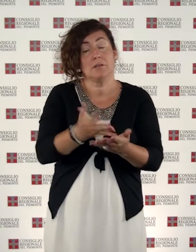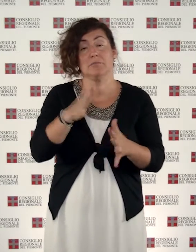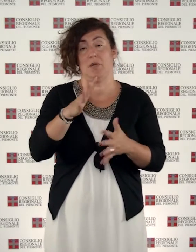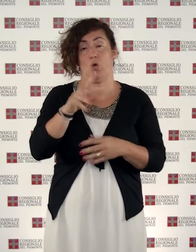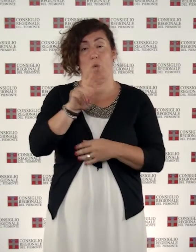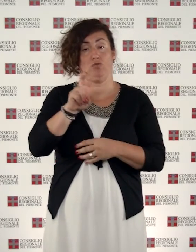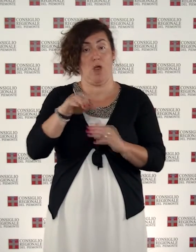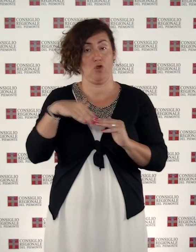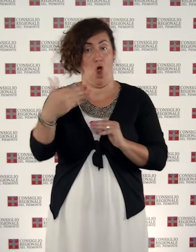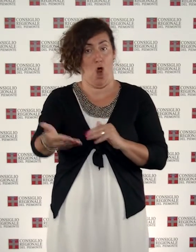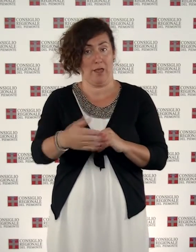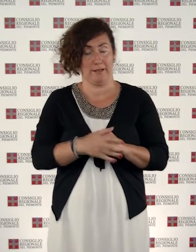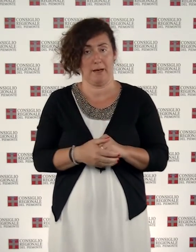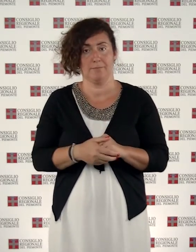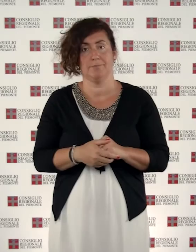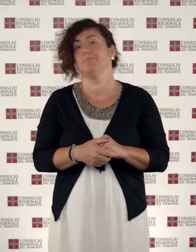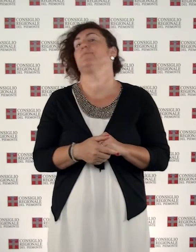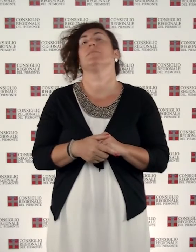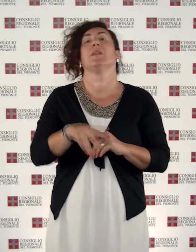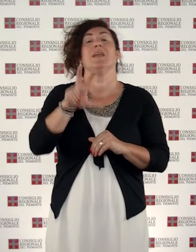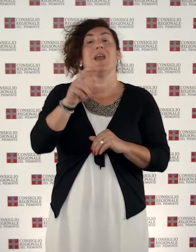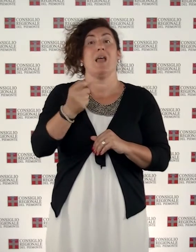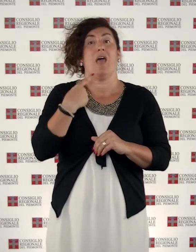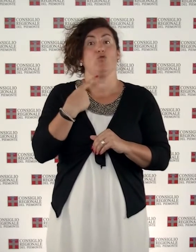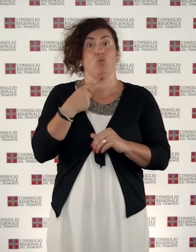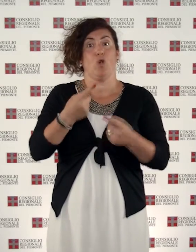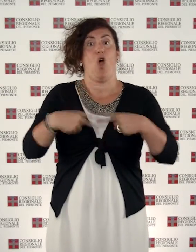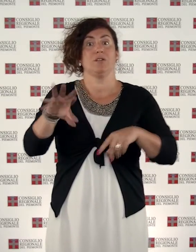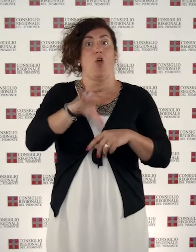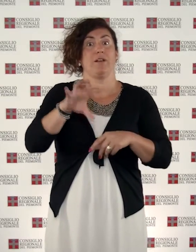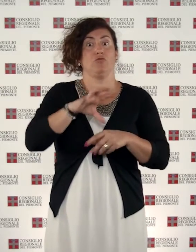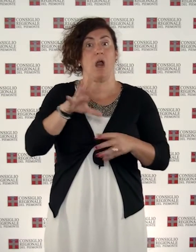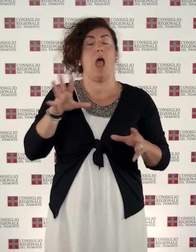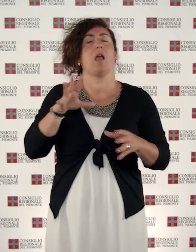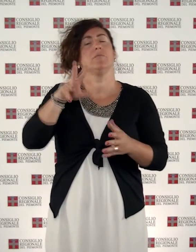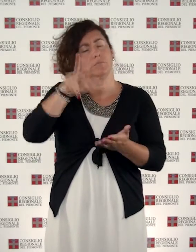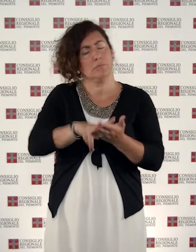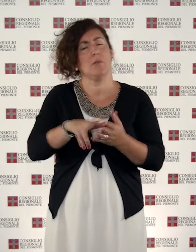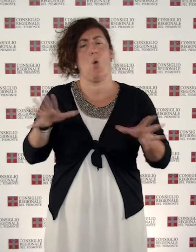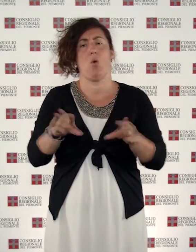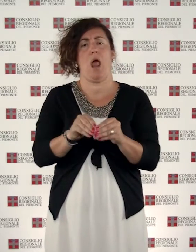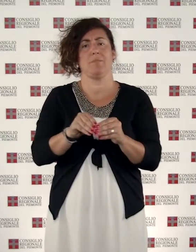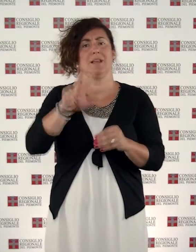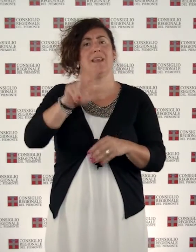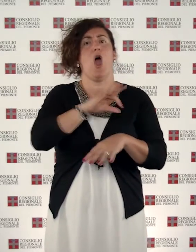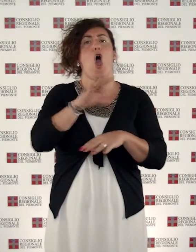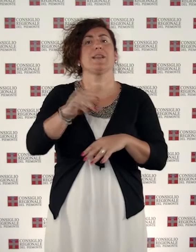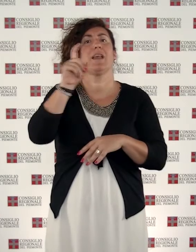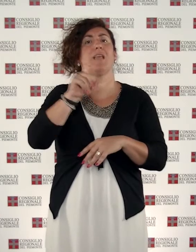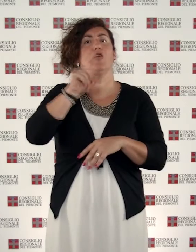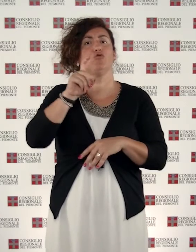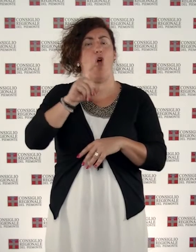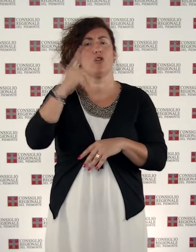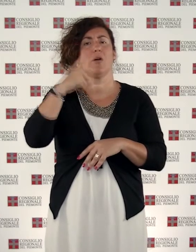In chiusura della seduta del 30 giugno, il Consiglio regionale ha approvato all'unanimità 3 ordini del giorno sui disagi dei pendolari sui treni